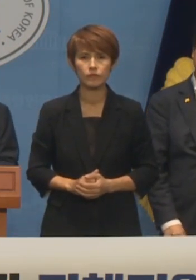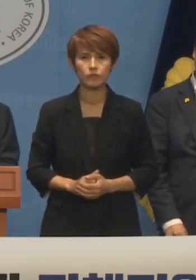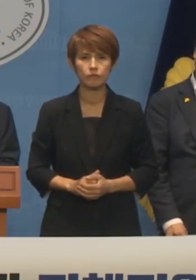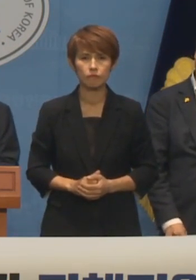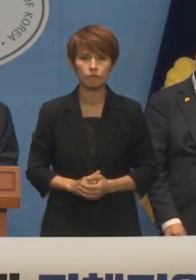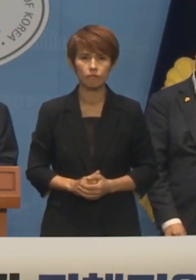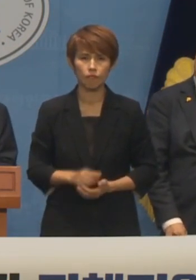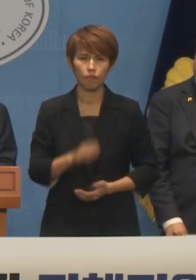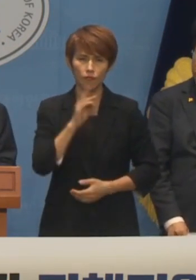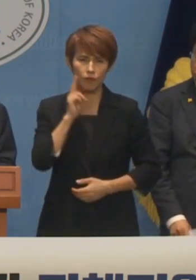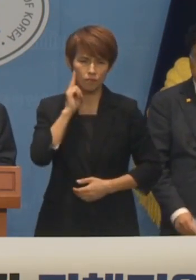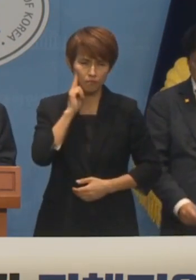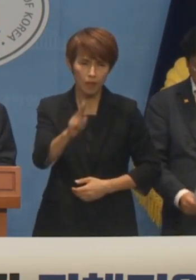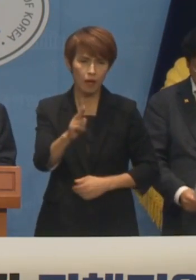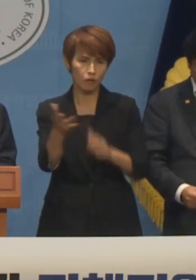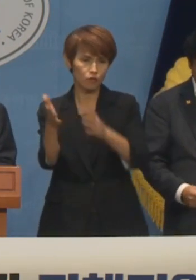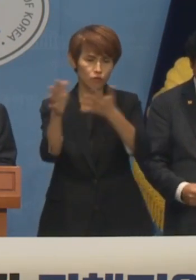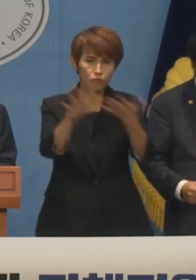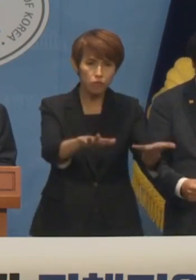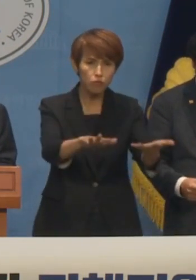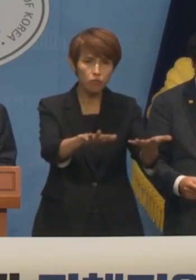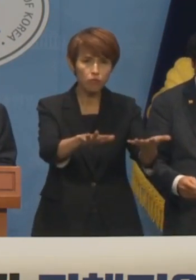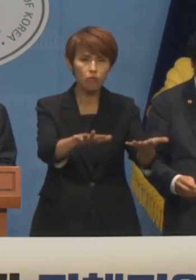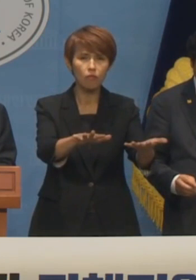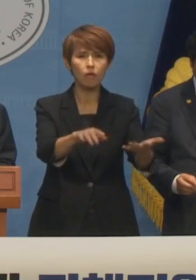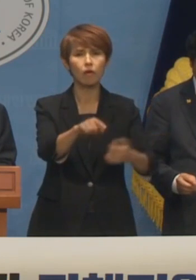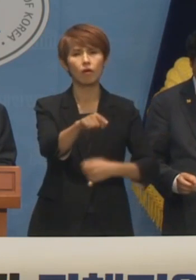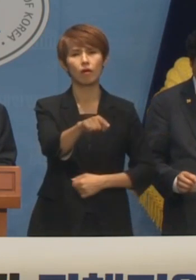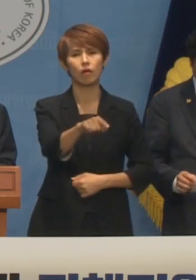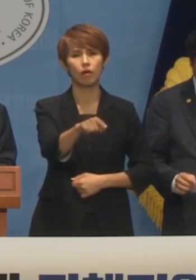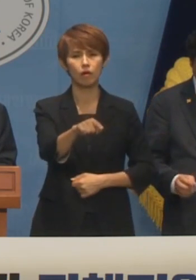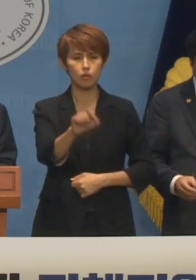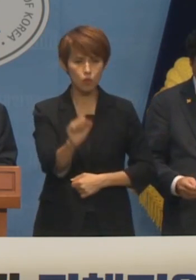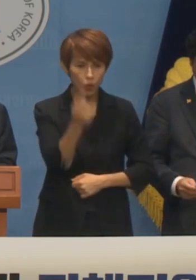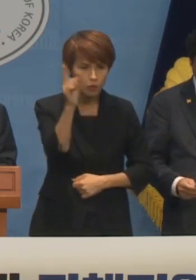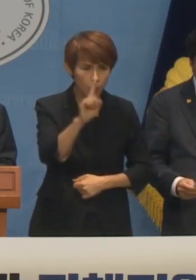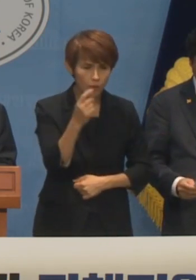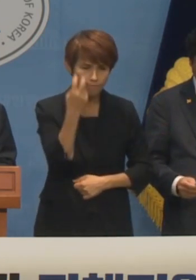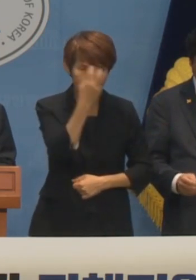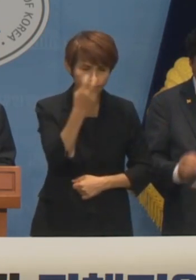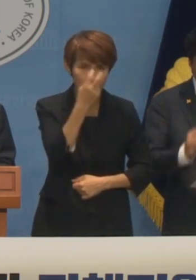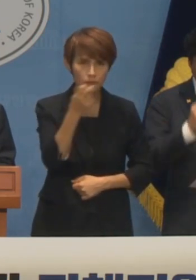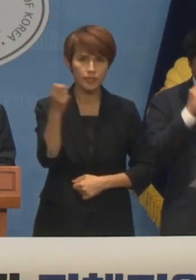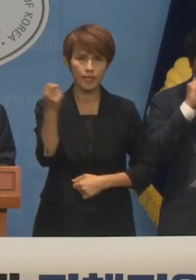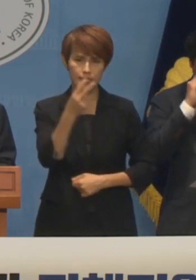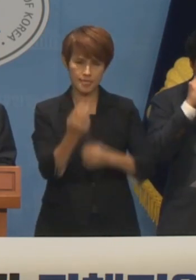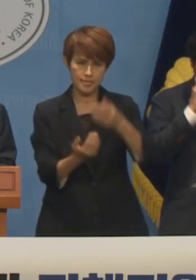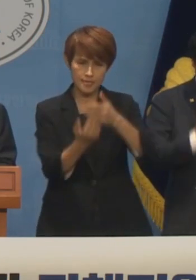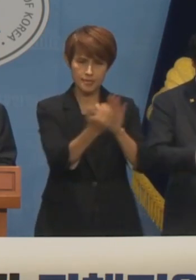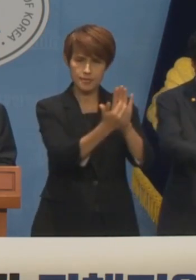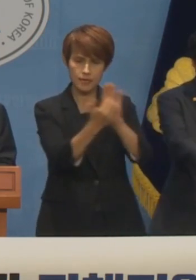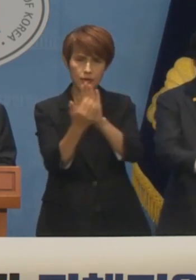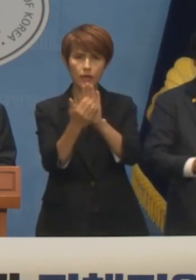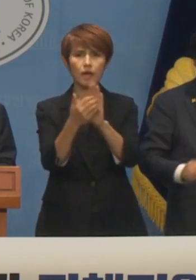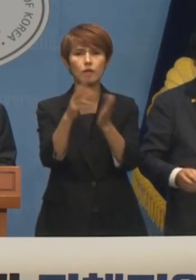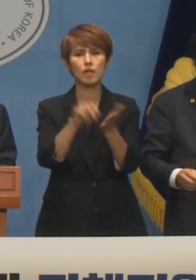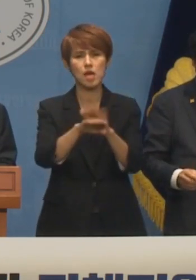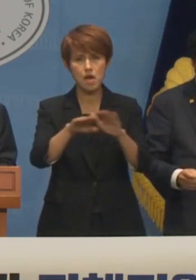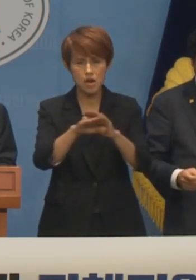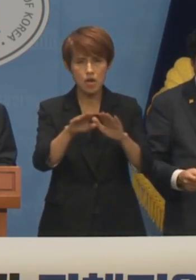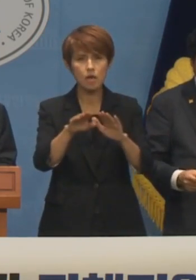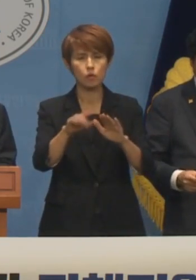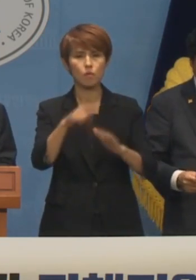처절하고 참혹한 참사 앞에 재해의 구체적 원인을 밝히고 재발을 막을 대책을 강구하며